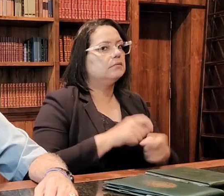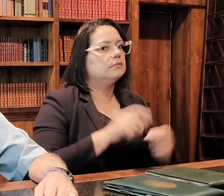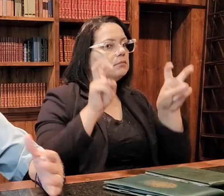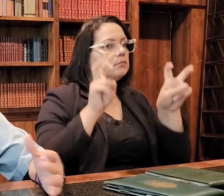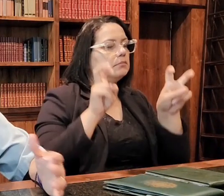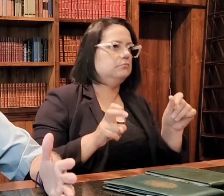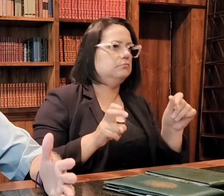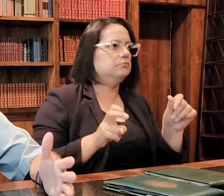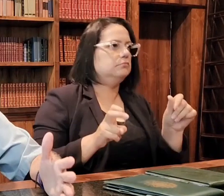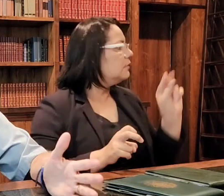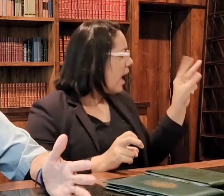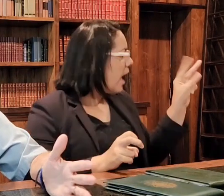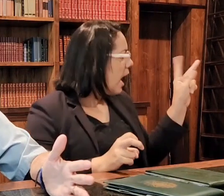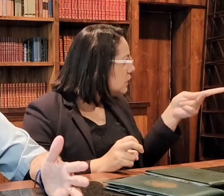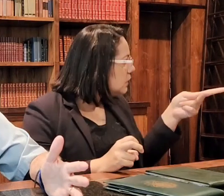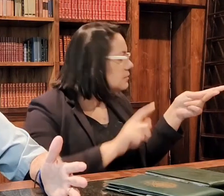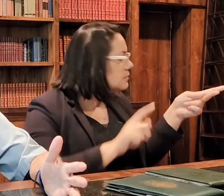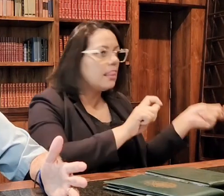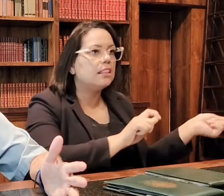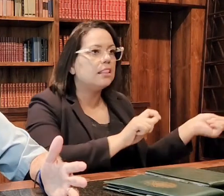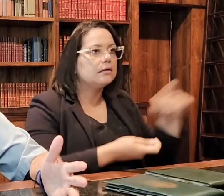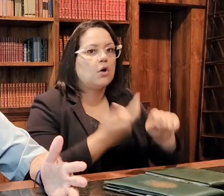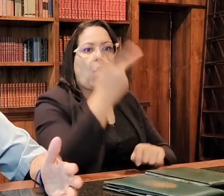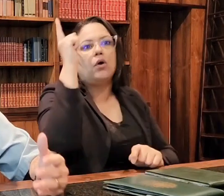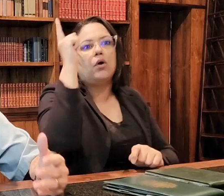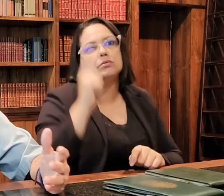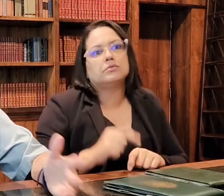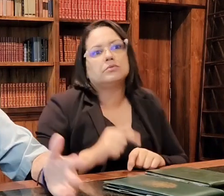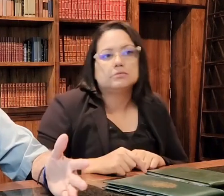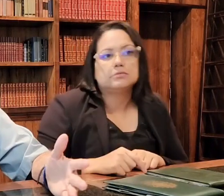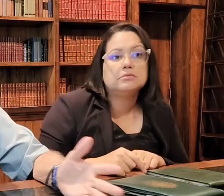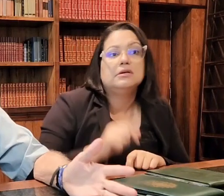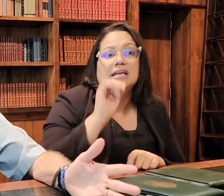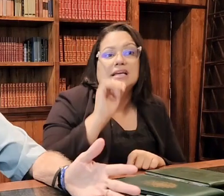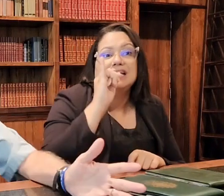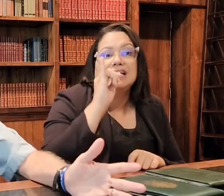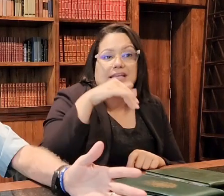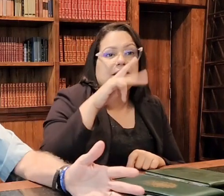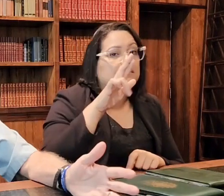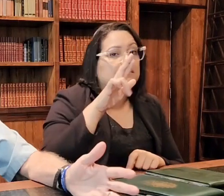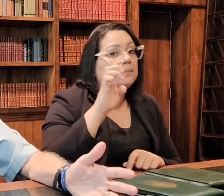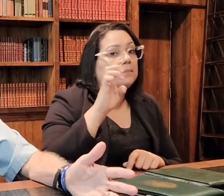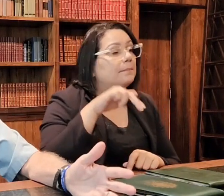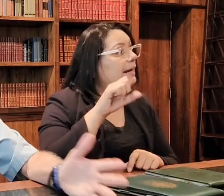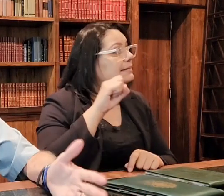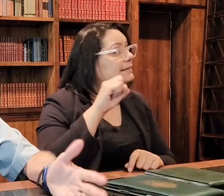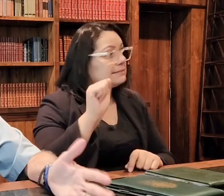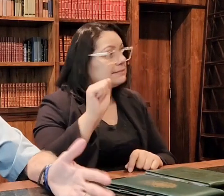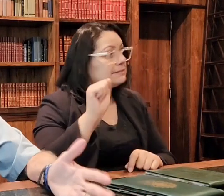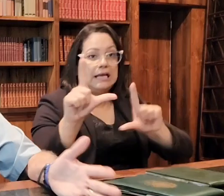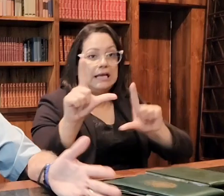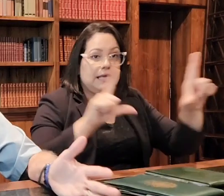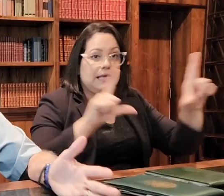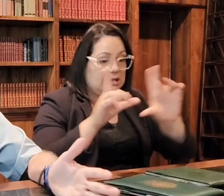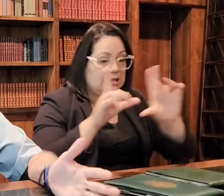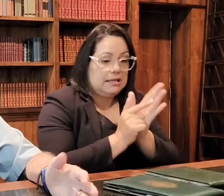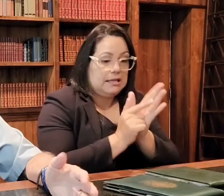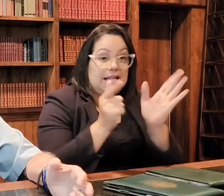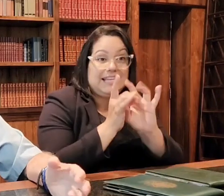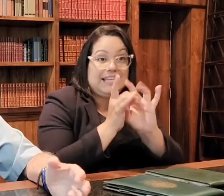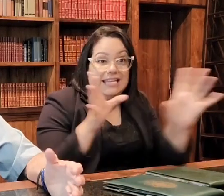A imprensa livre é a garantia de uma democracia. Hoje a imprensa